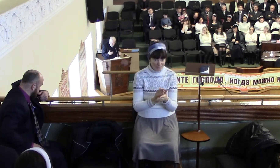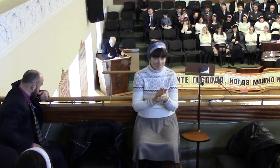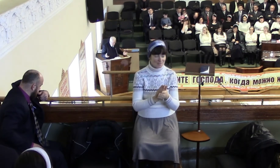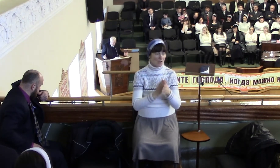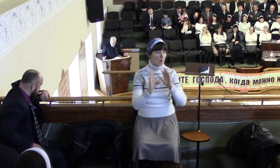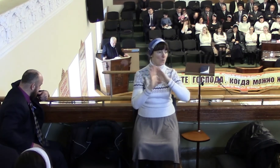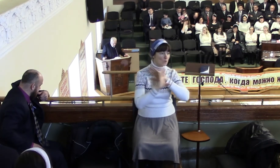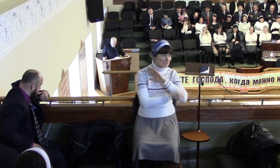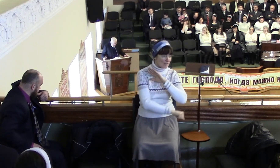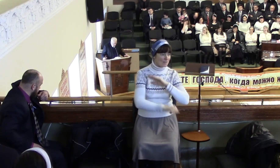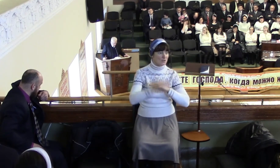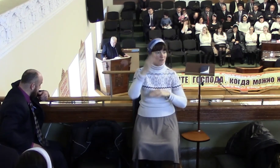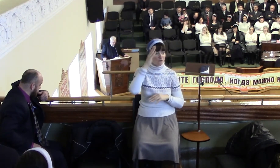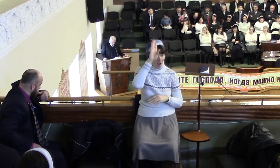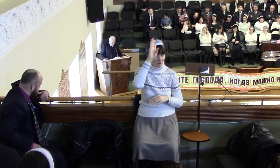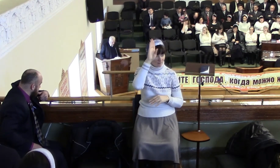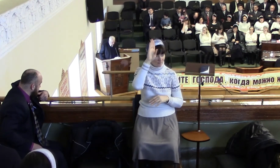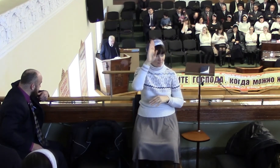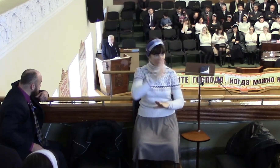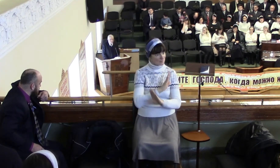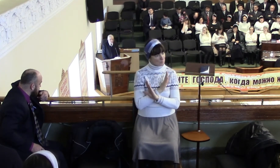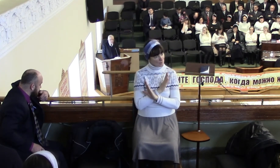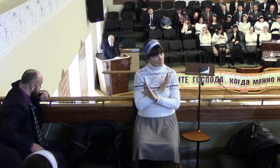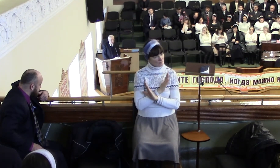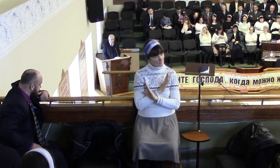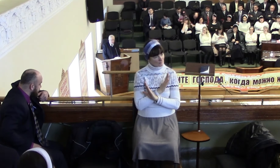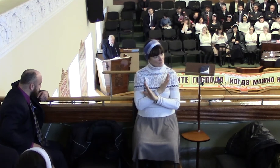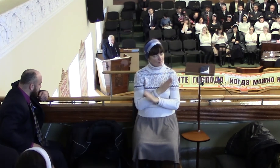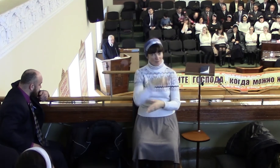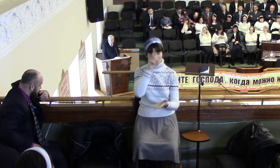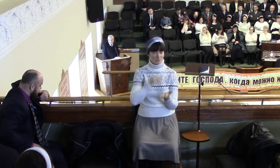вопрос. Смерть, где твоя жало? Ад, где твоя победа?